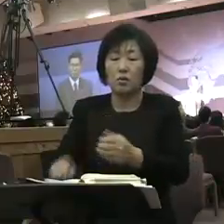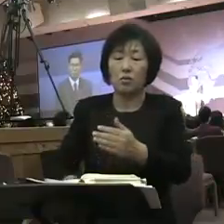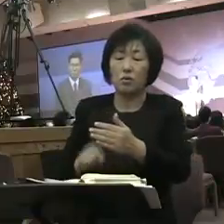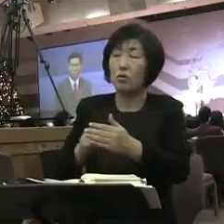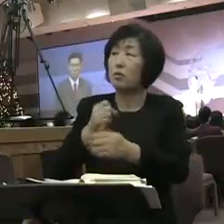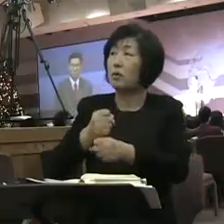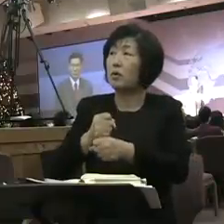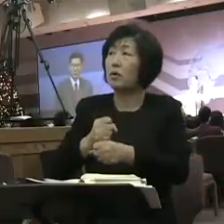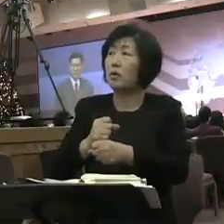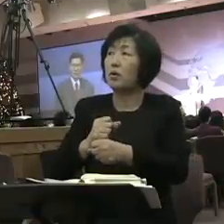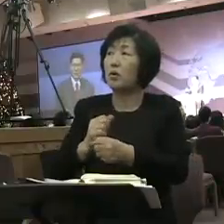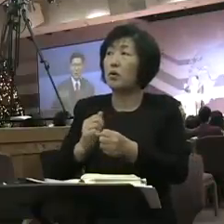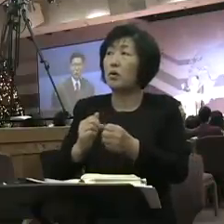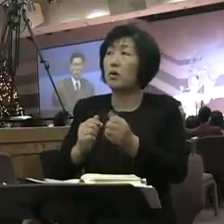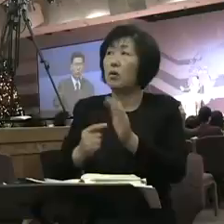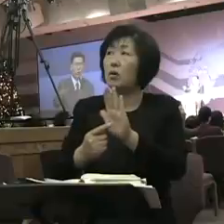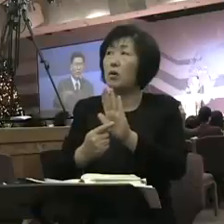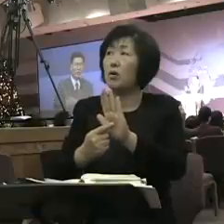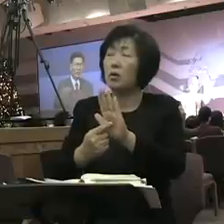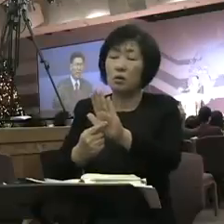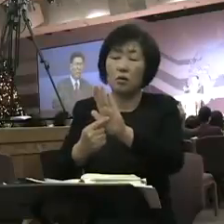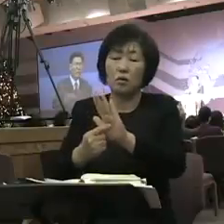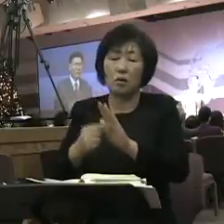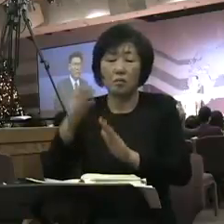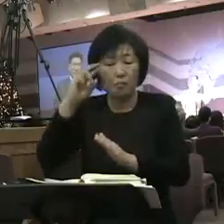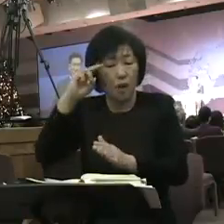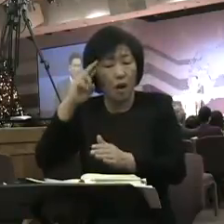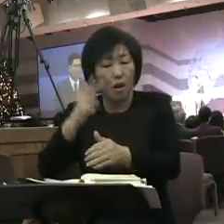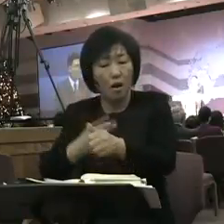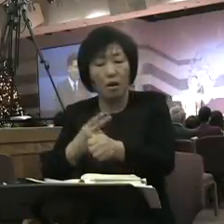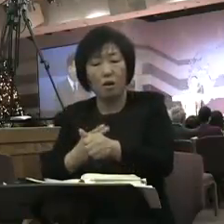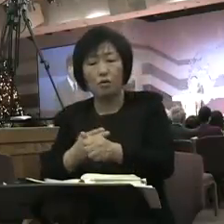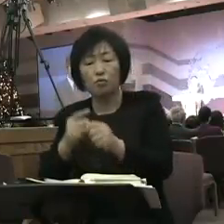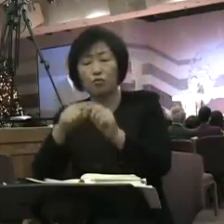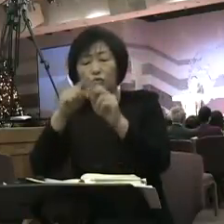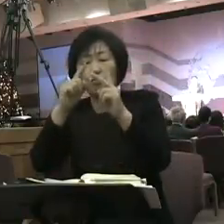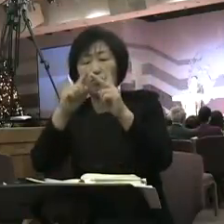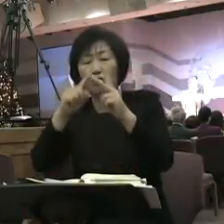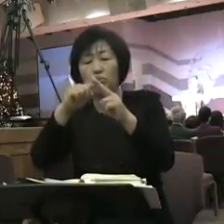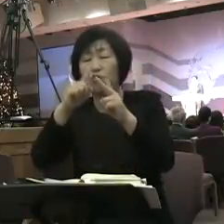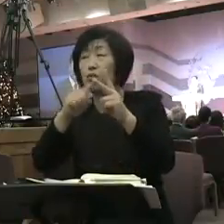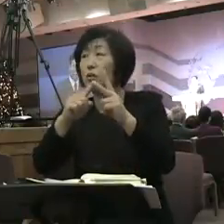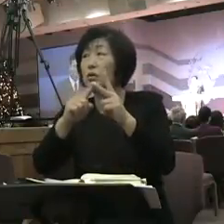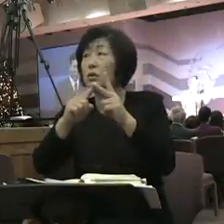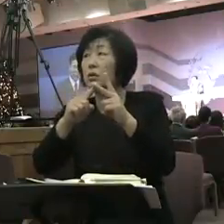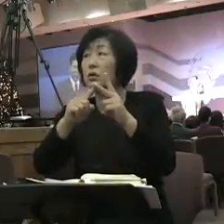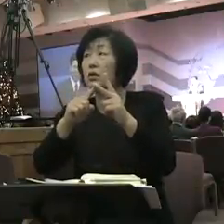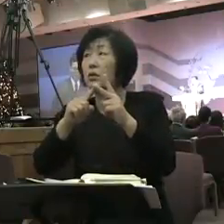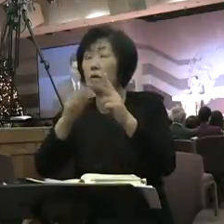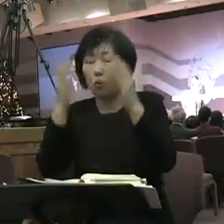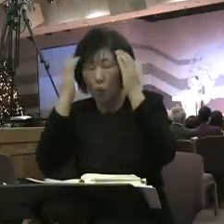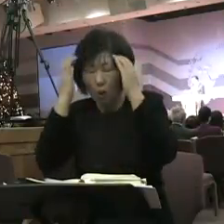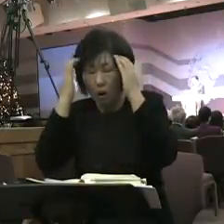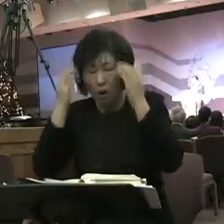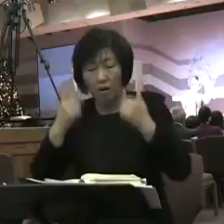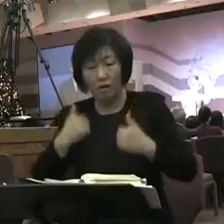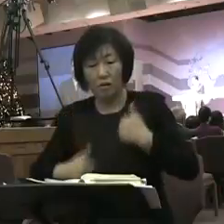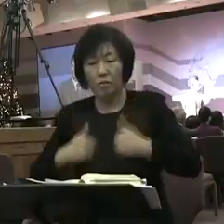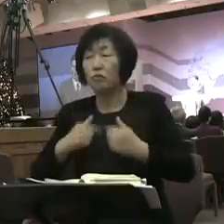바울은요, 이 두 가지에 상반된 단어를 사실 많이 사용을 했습니다. 고난과